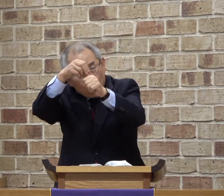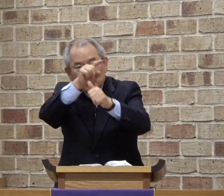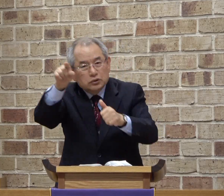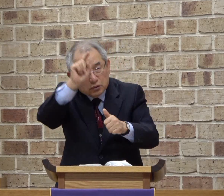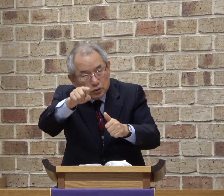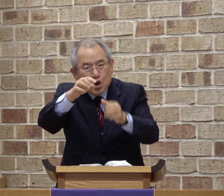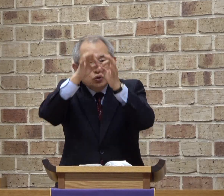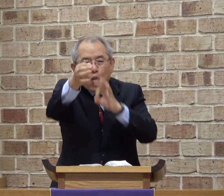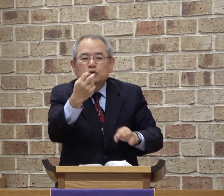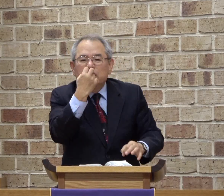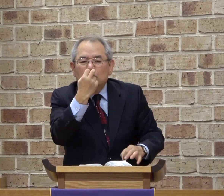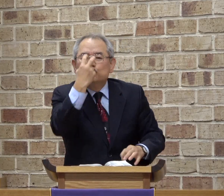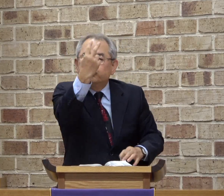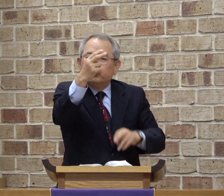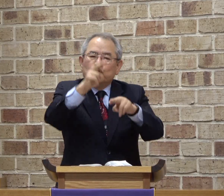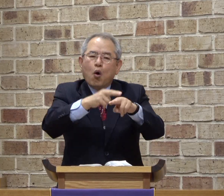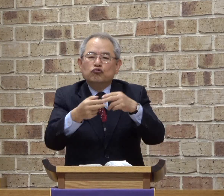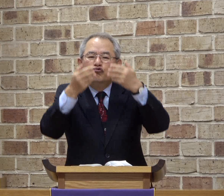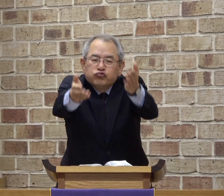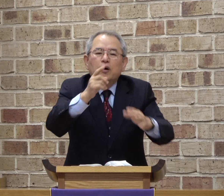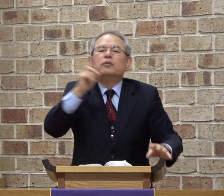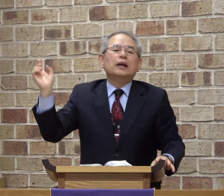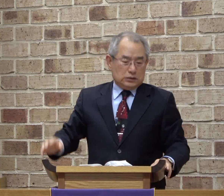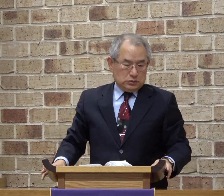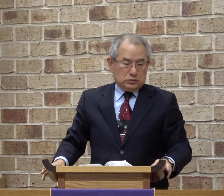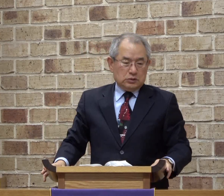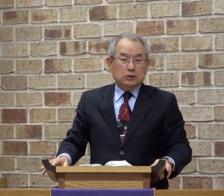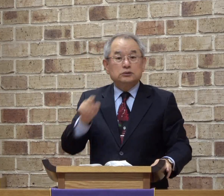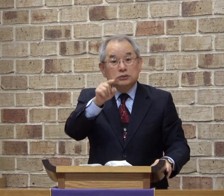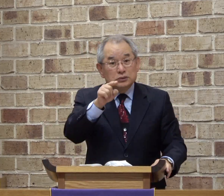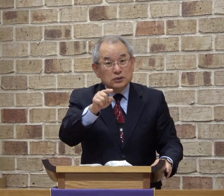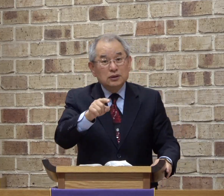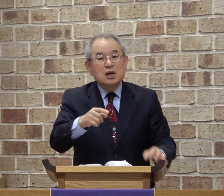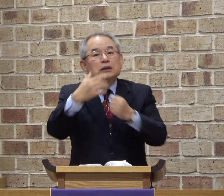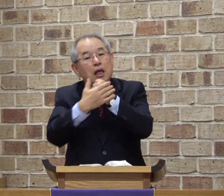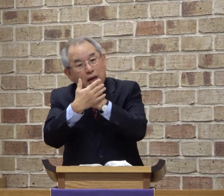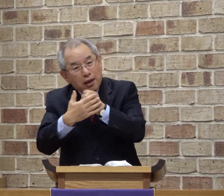하나님 나를 부르실 때 천국 갈 수 있는 사람.